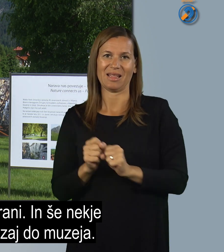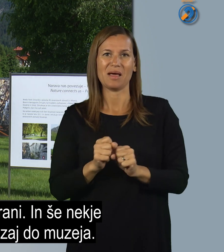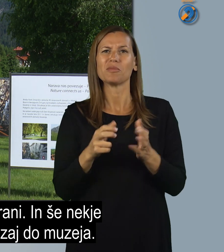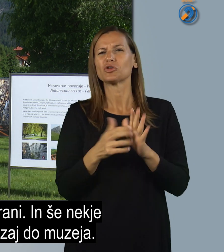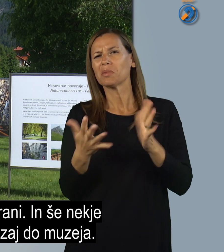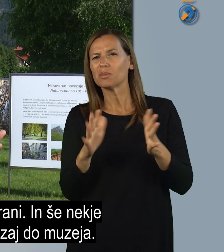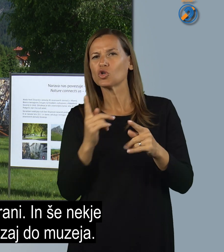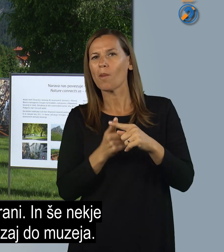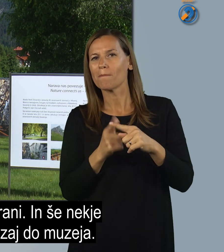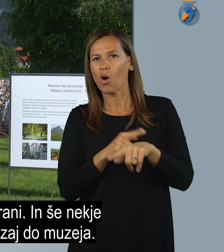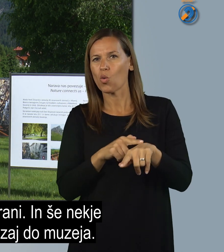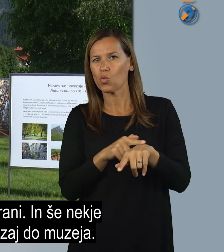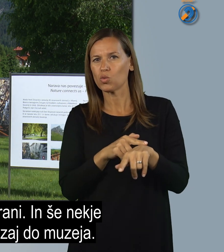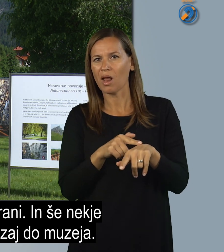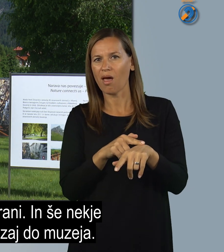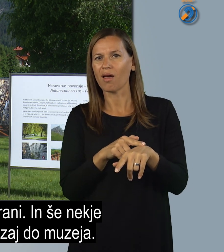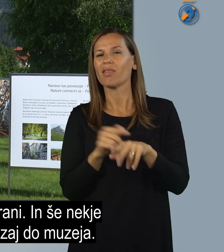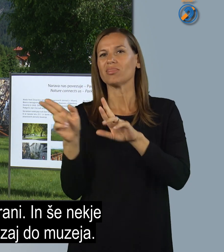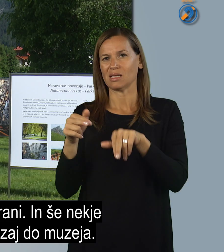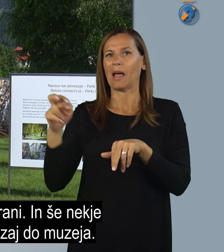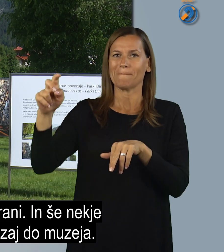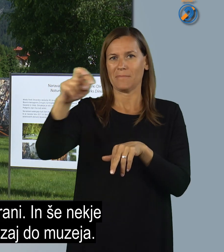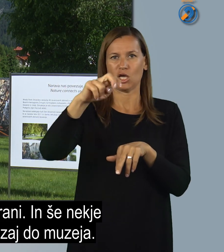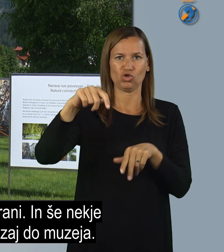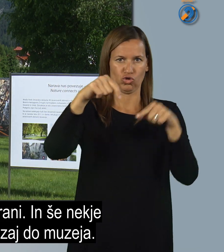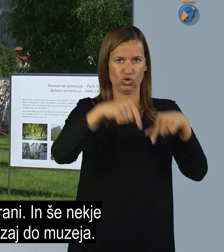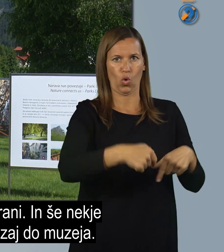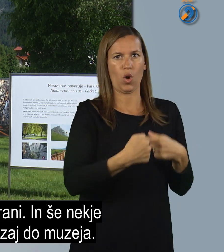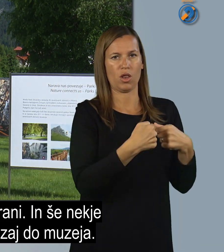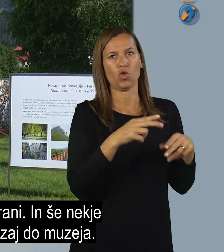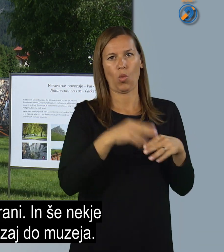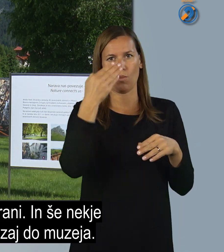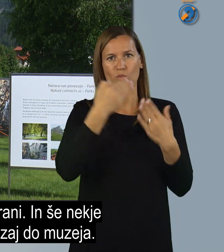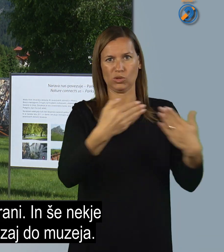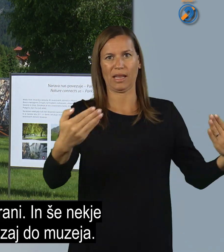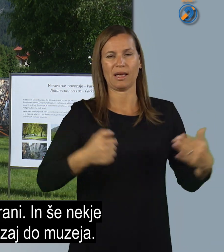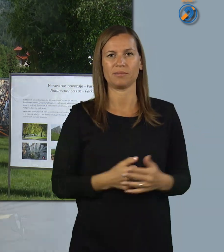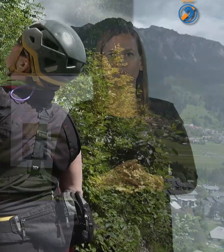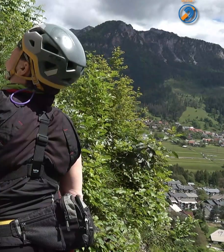približno pol urce sestopa nazaj do muzeja.